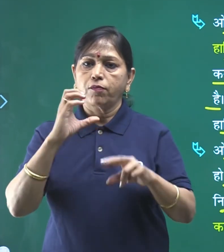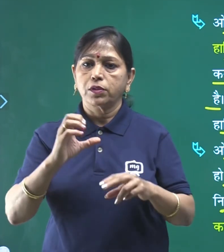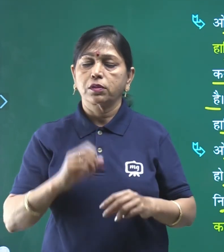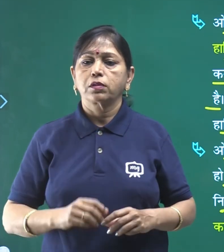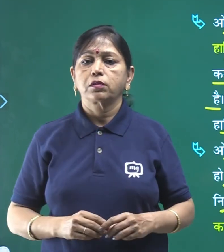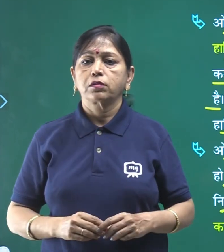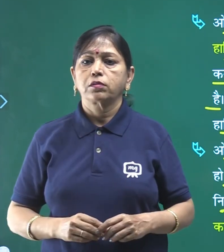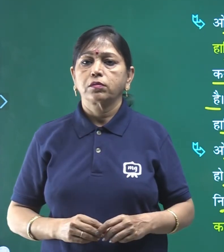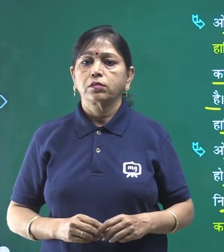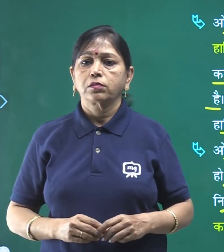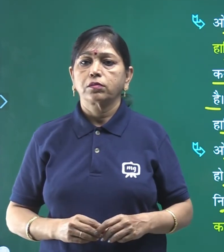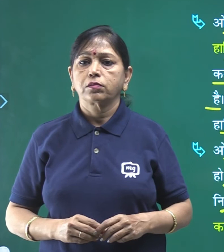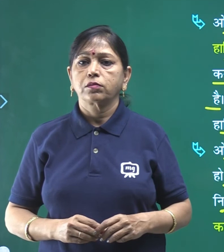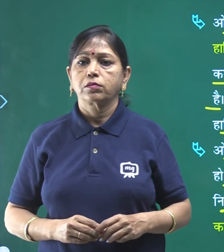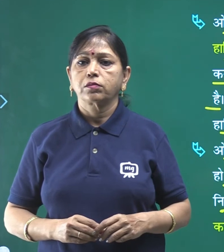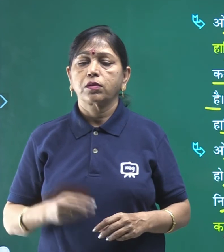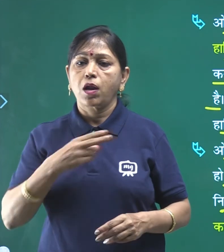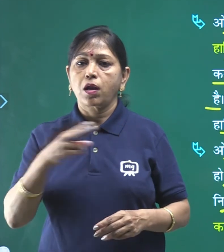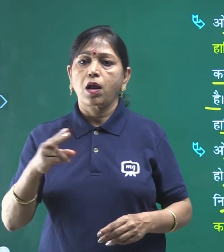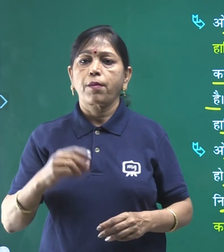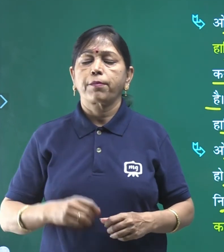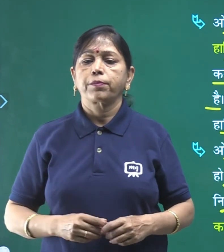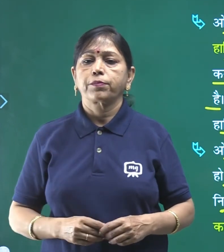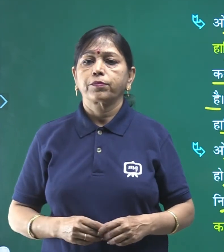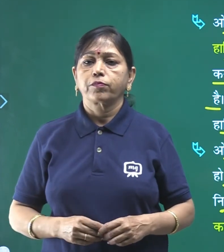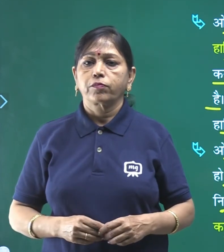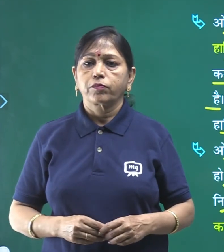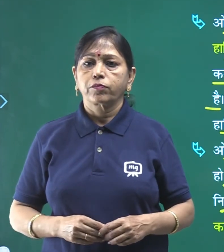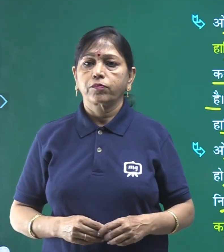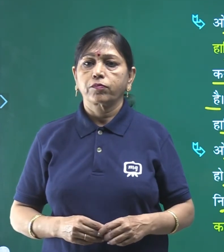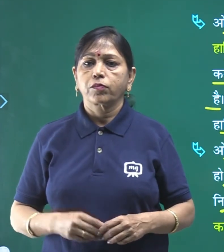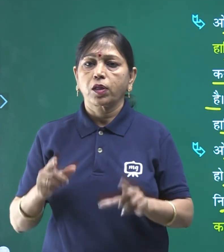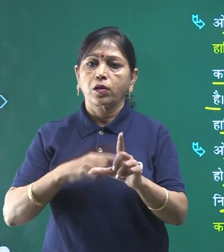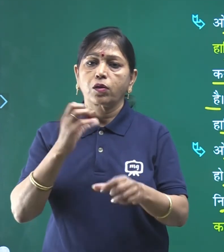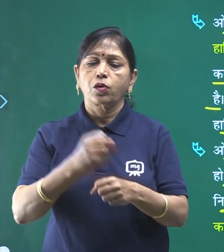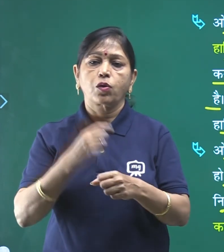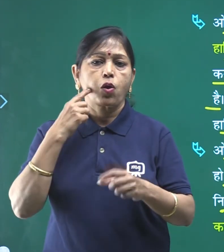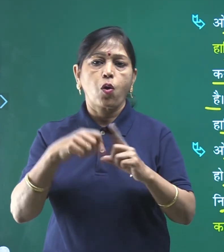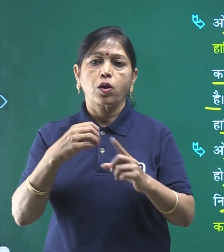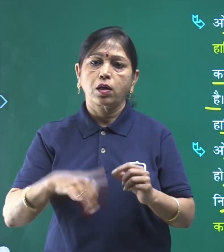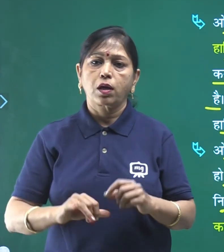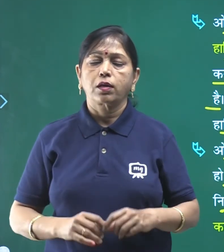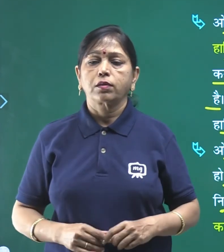डी कि क्लोरोफ्लोरो कार्बन यौगिक है